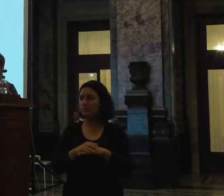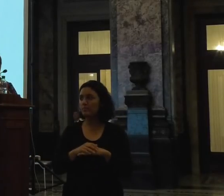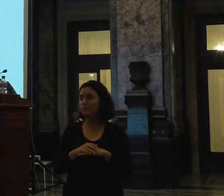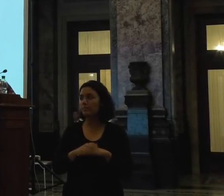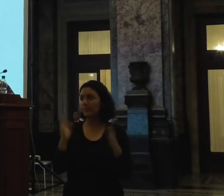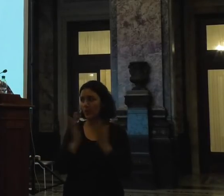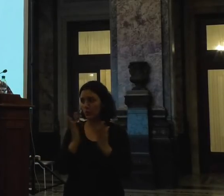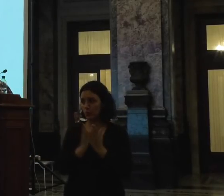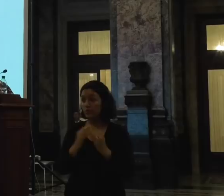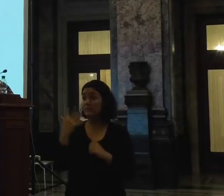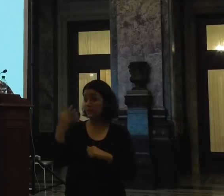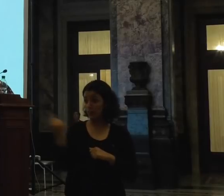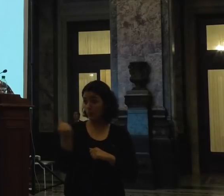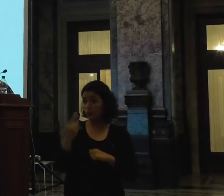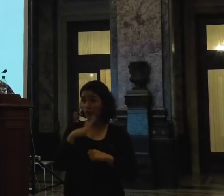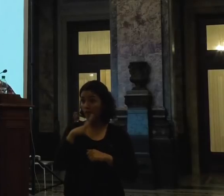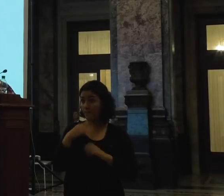estos estudios. Tengo 5 minutos más, ¿verdad?